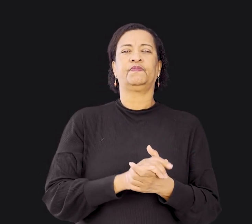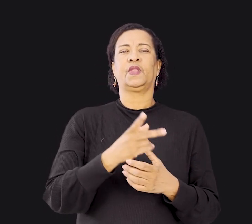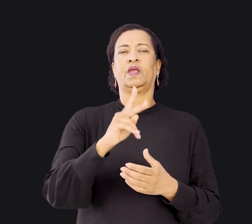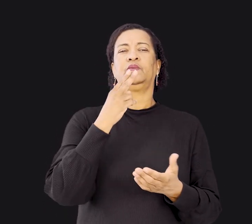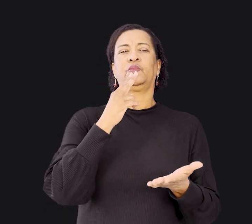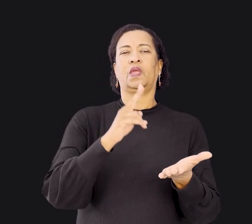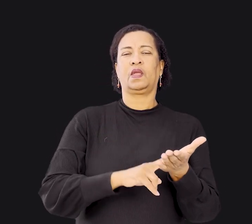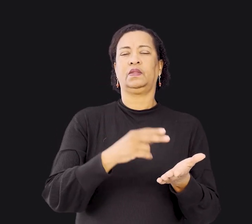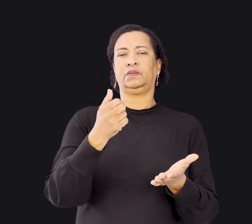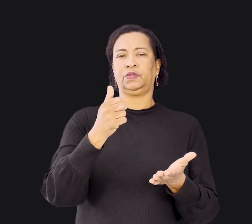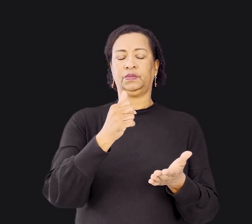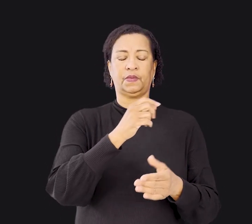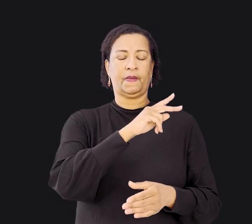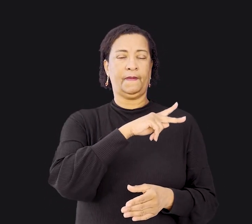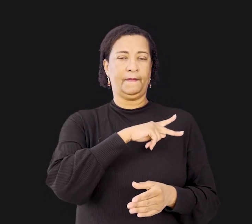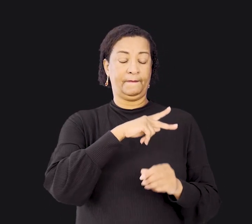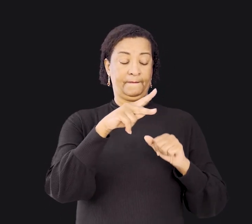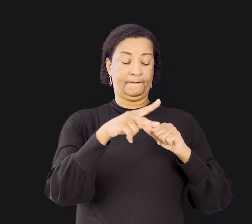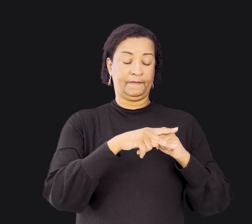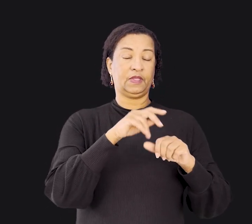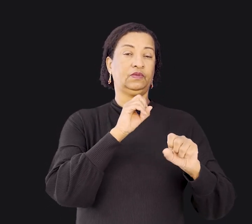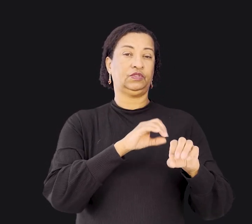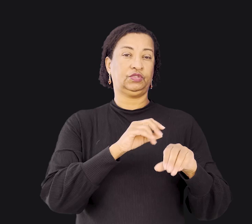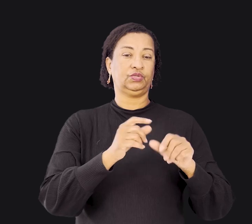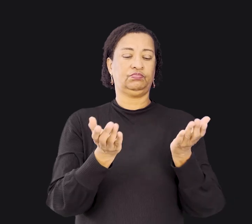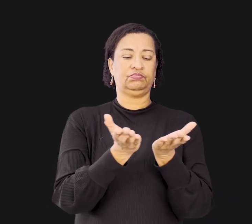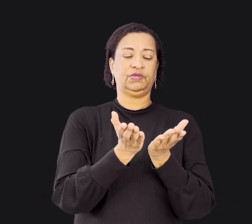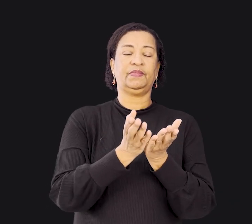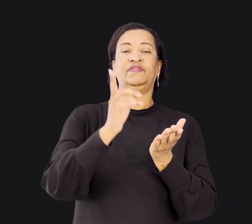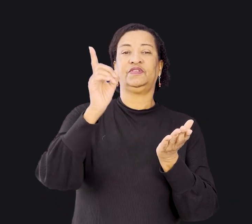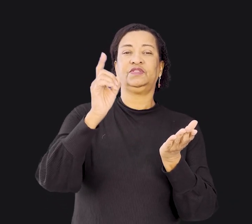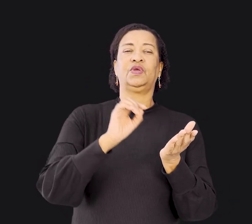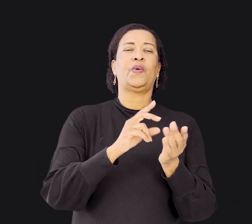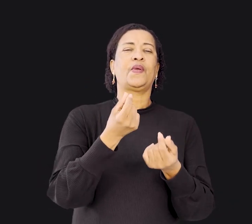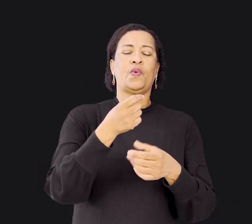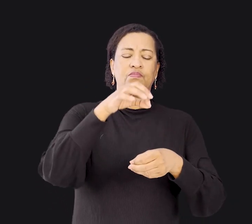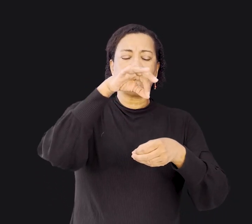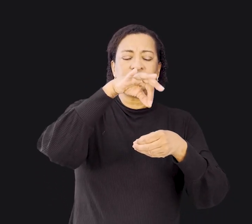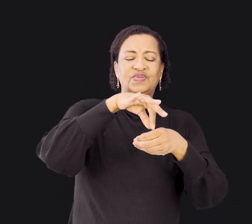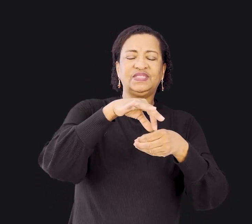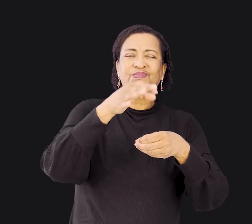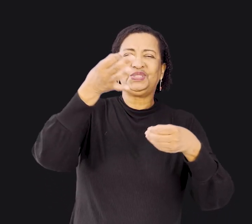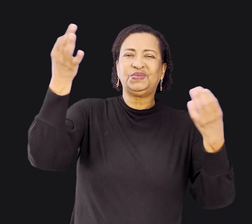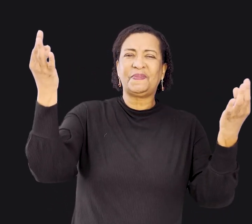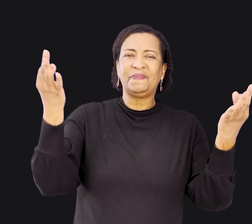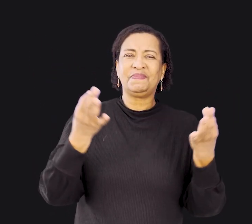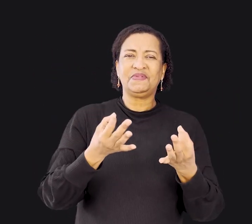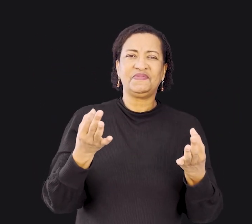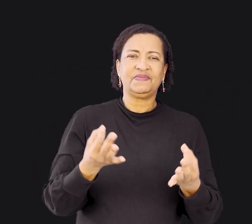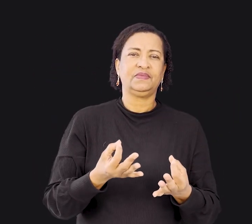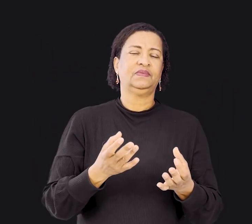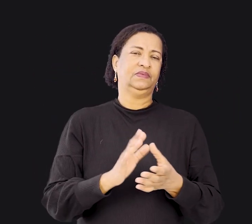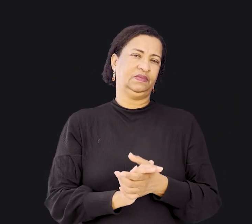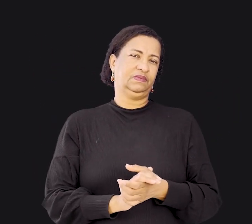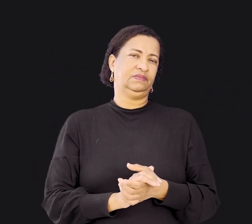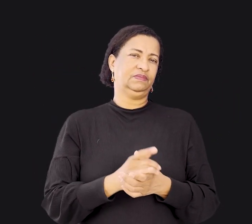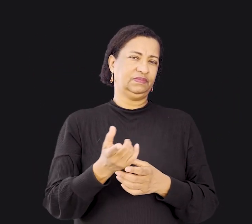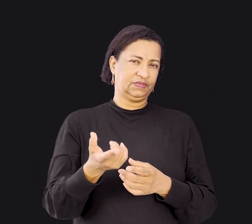carta, Pedro ensinou que a palavra de Deus é como uma semente incorruptível. No original grego, semente é a mesma palavra usada